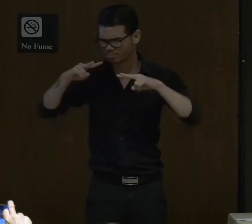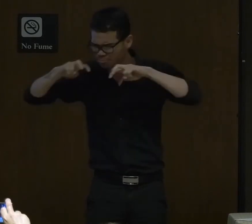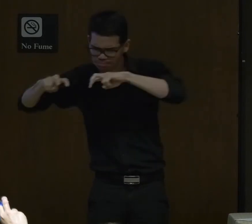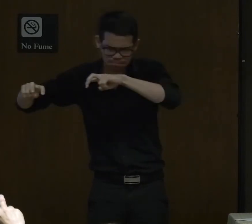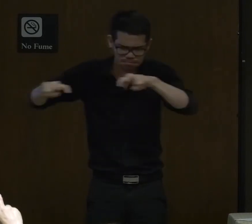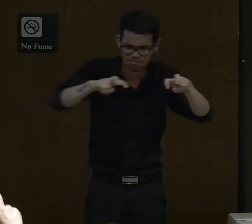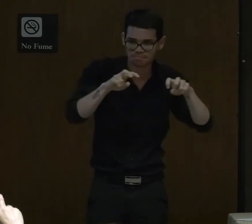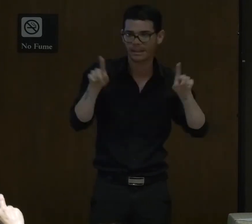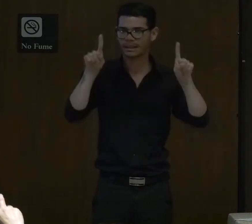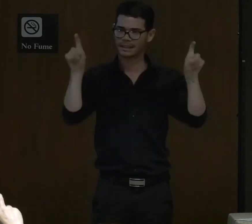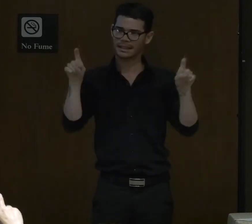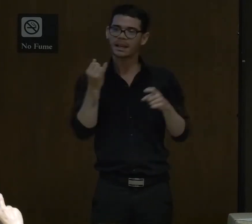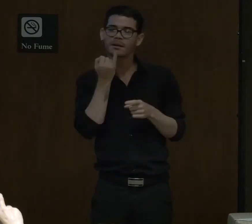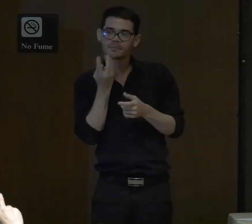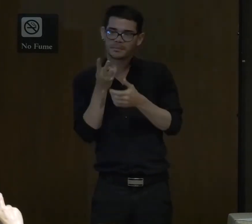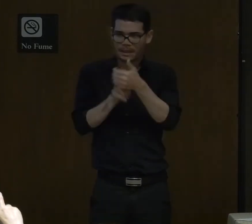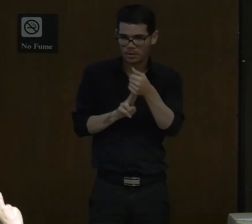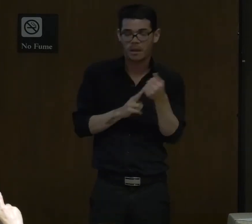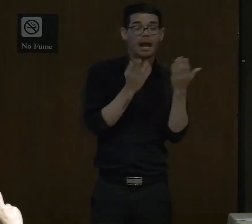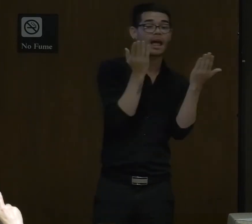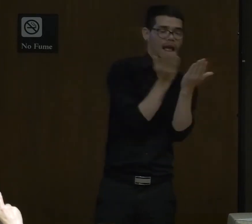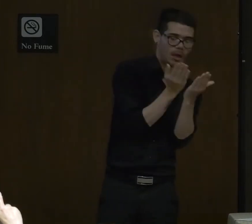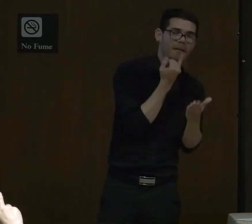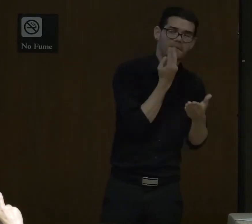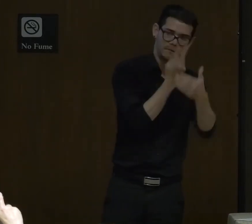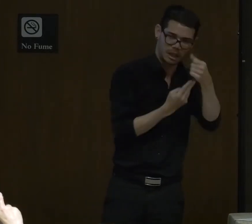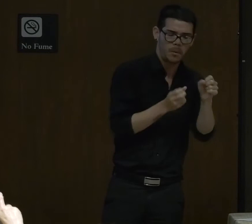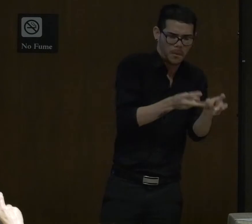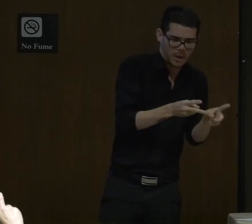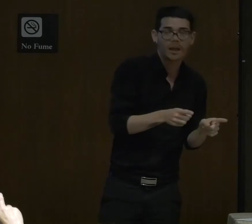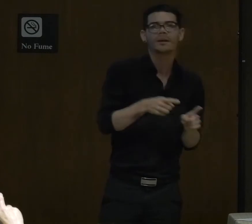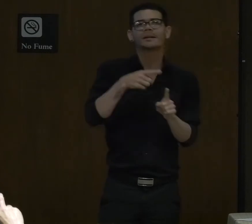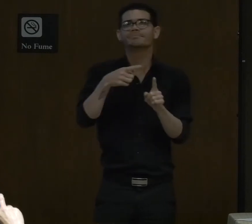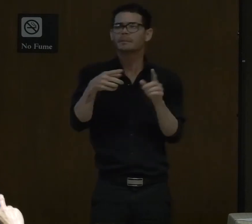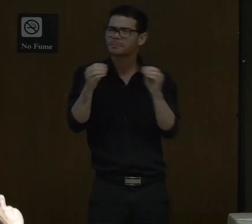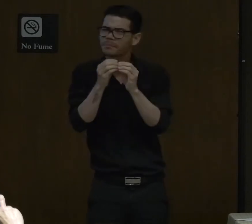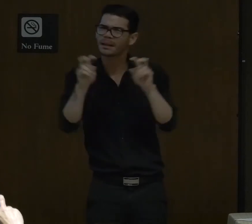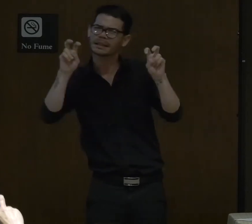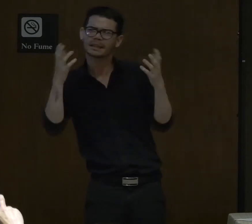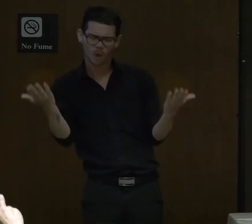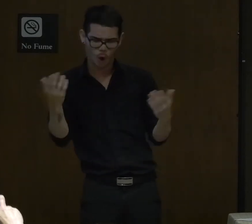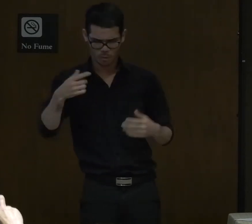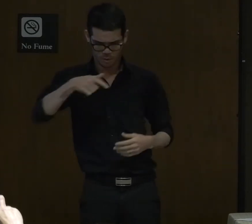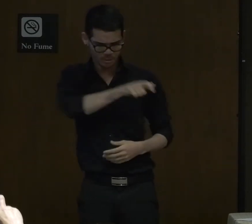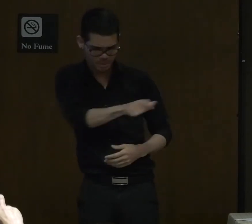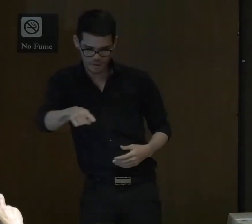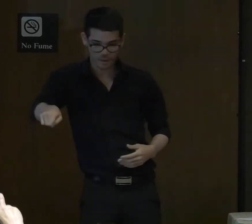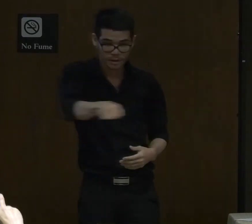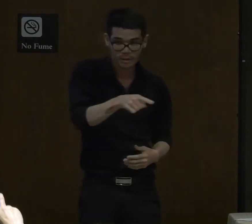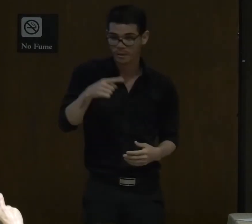que no solamente en el tema de educación bilingüe, sino en el tema de cómo se procesa, cómo los bilingües procesan